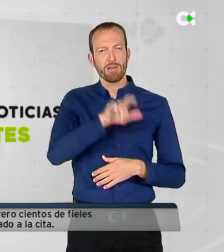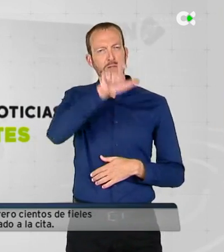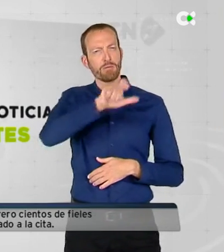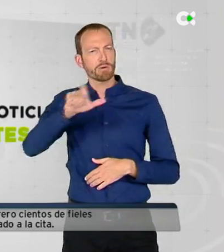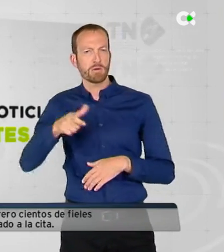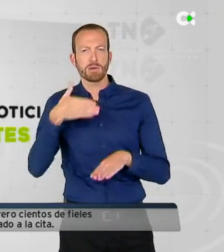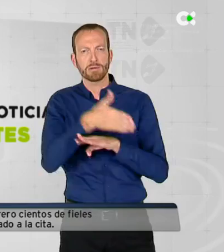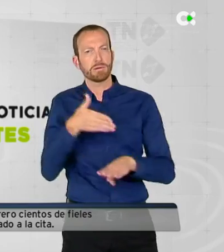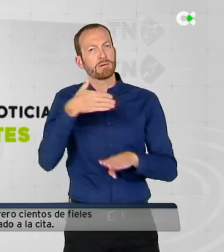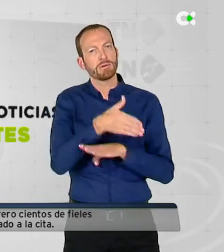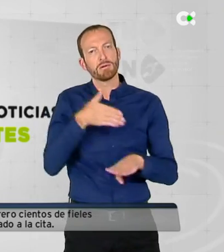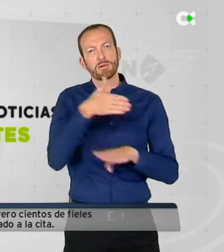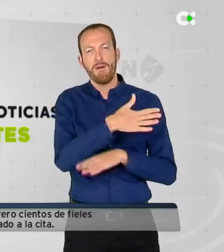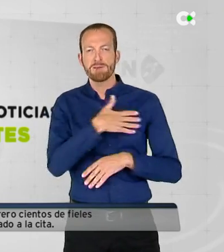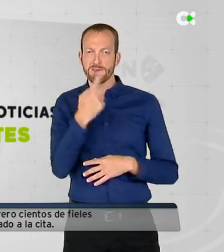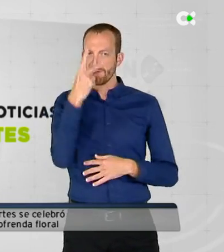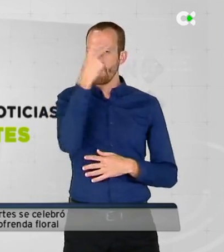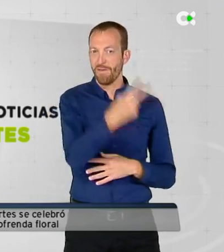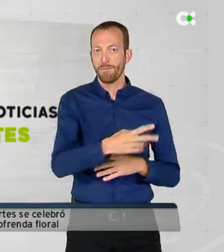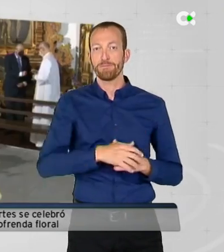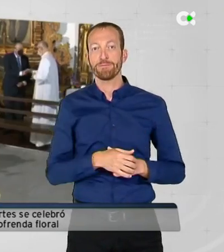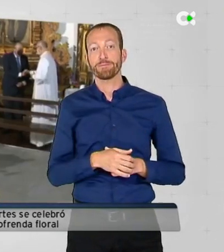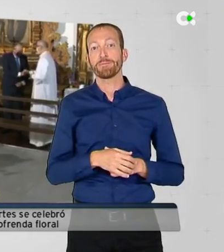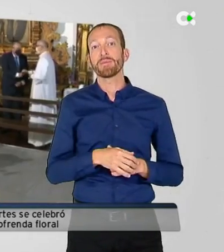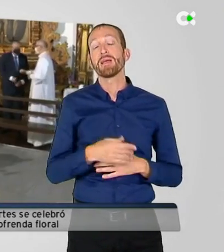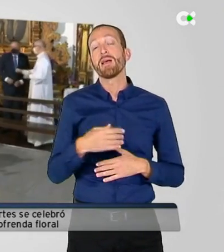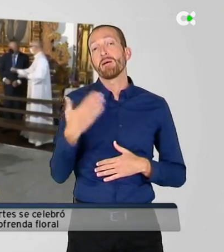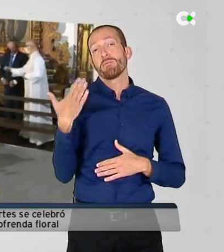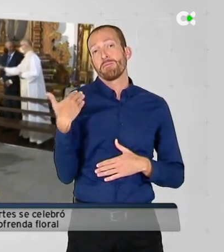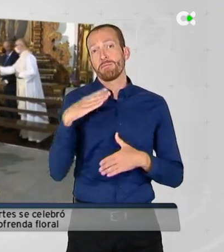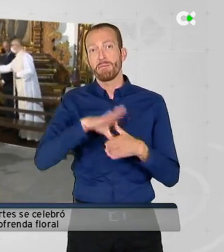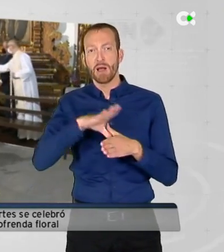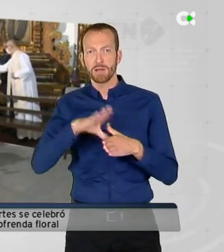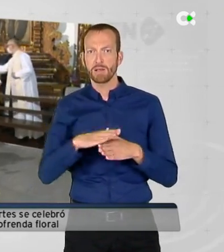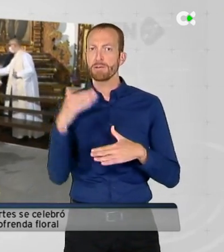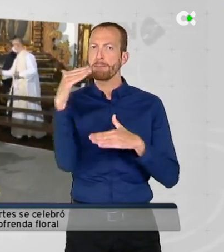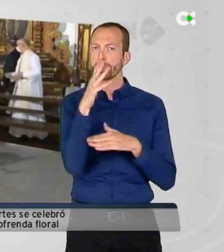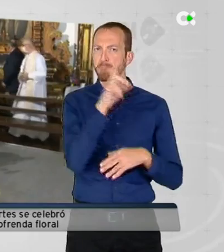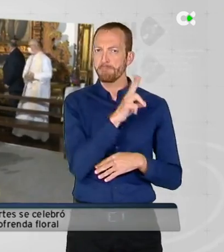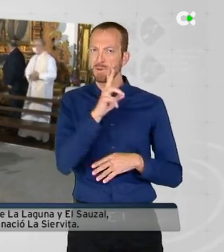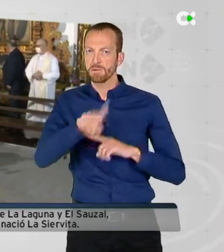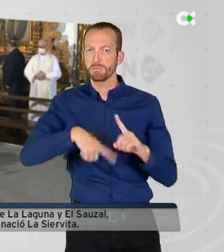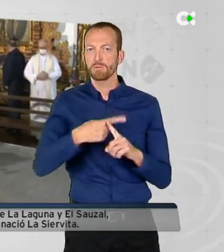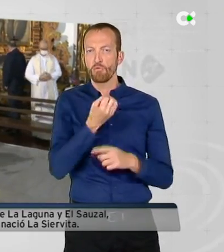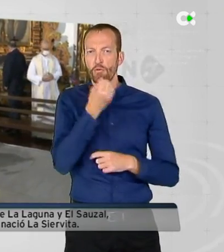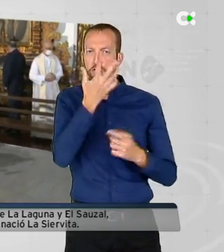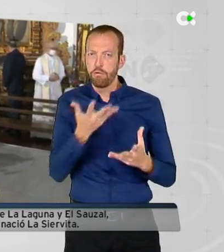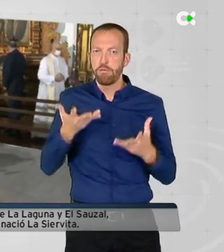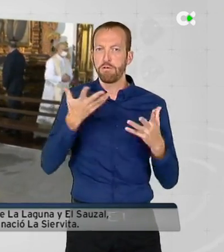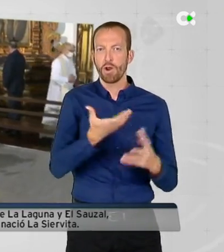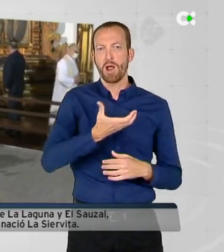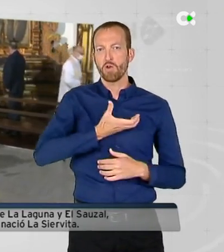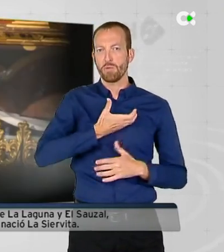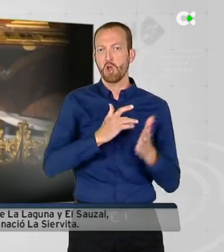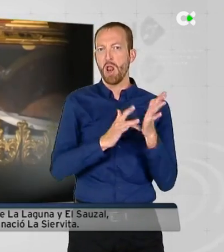fieles no han faltado a la cita. El pasado martes se celebró la misa y la ofrenda floral de los ayuntamientos